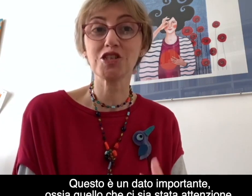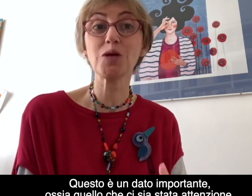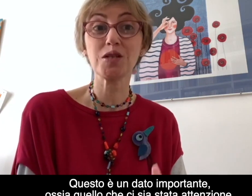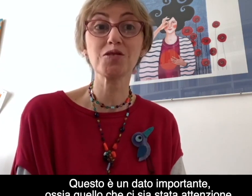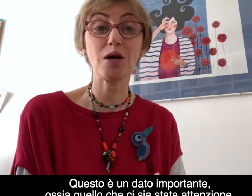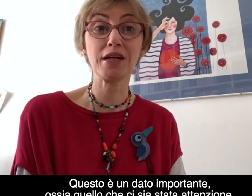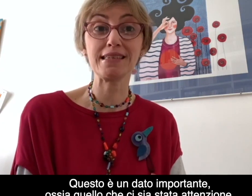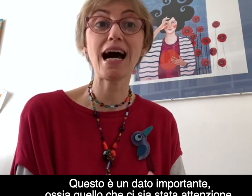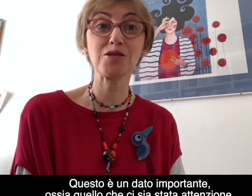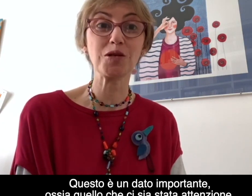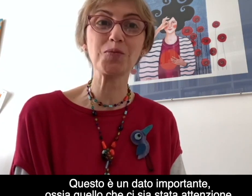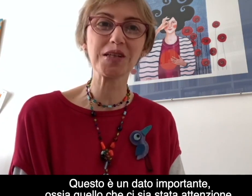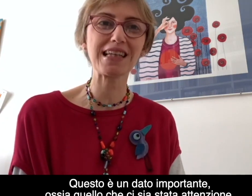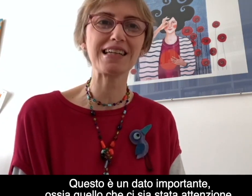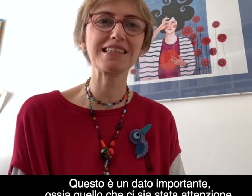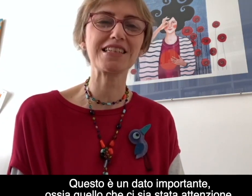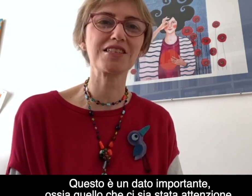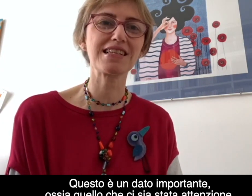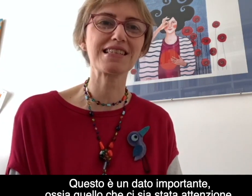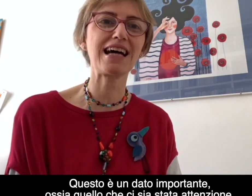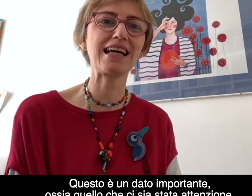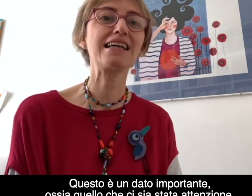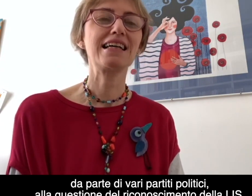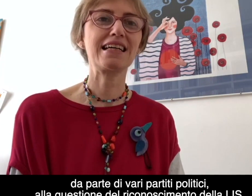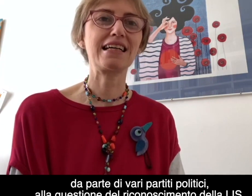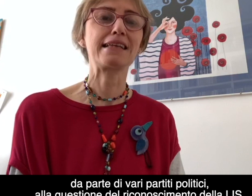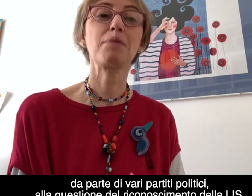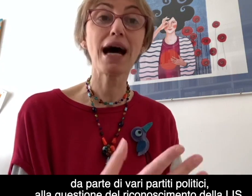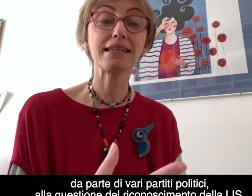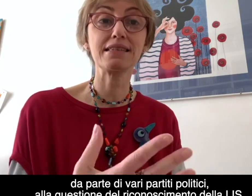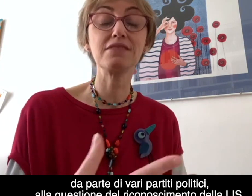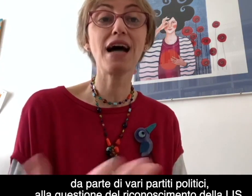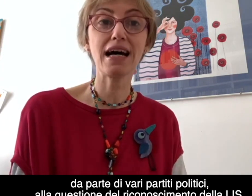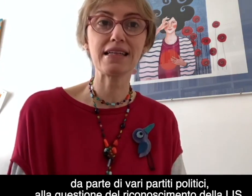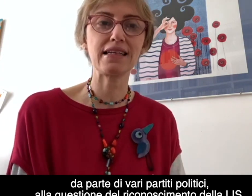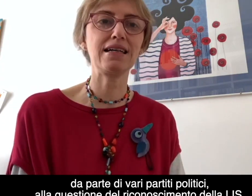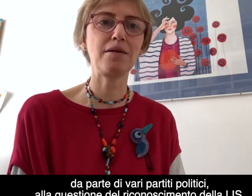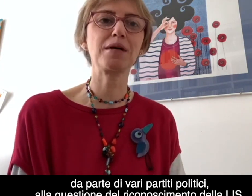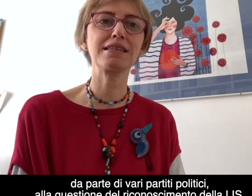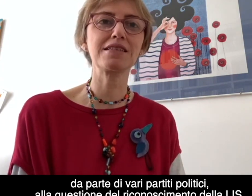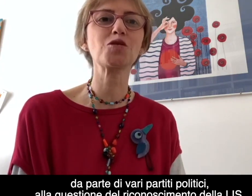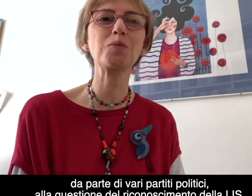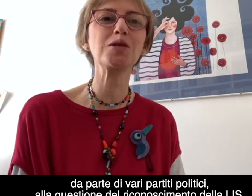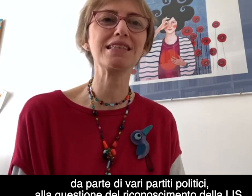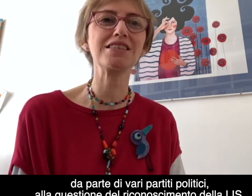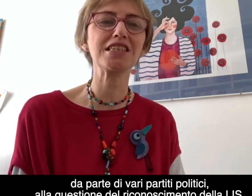questo è un dato importante che ci sia stata da parte di vari partiti insomma politici